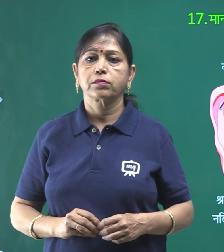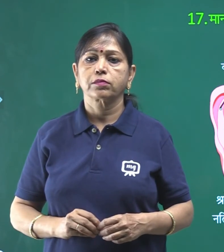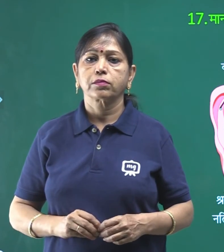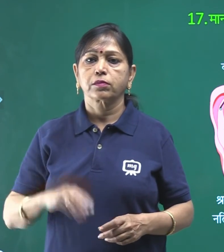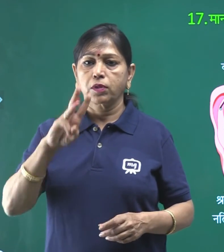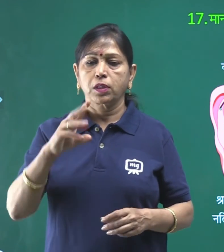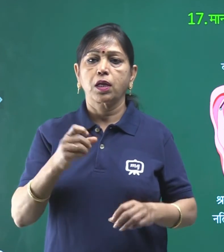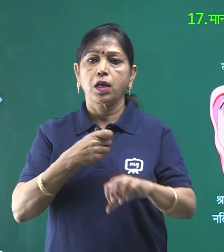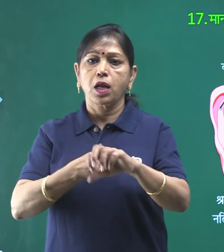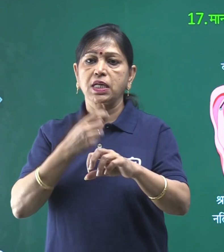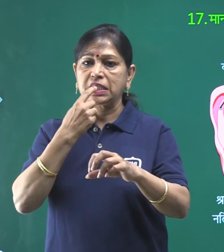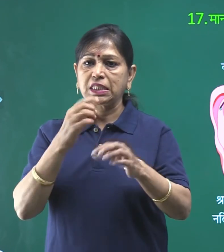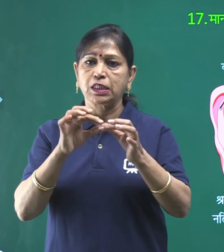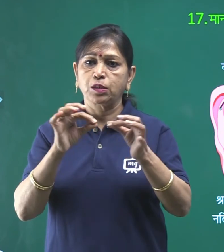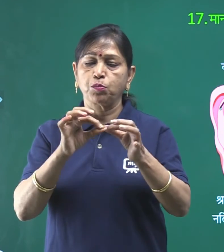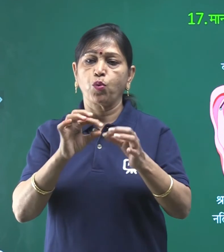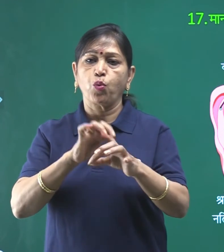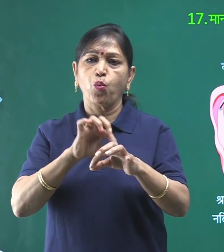3 हड्डियाँ